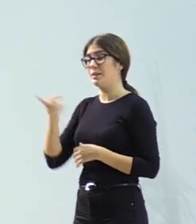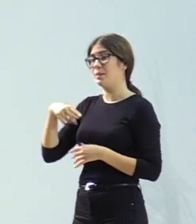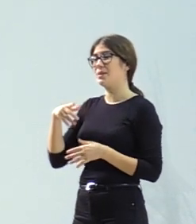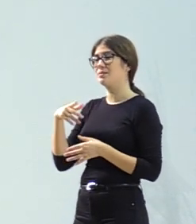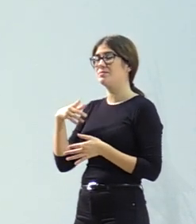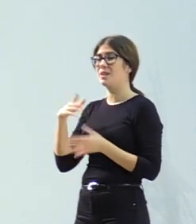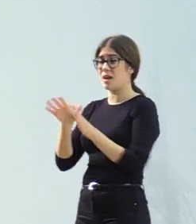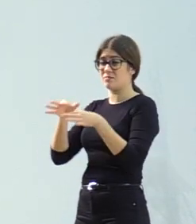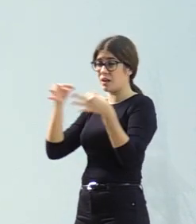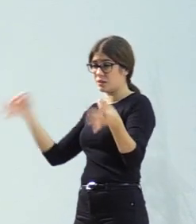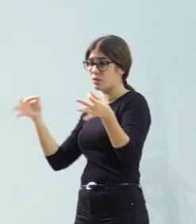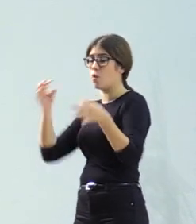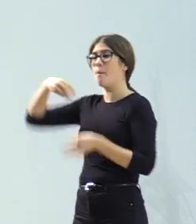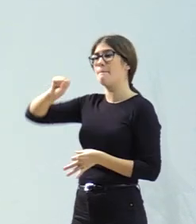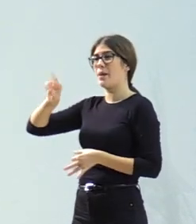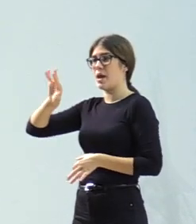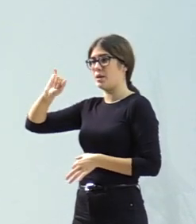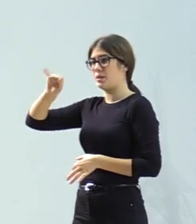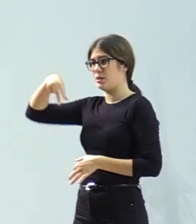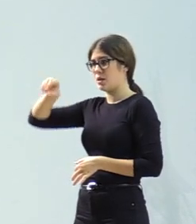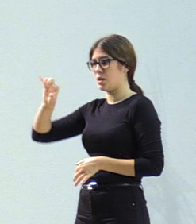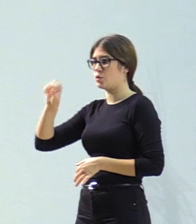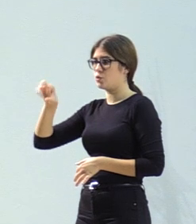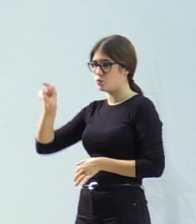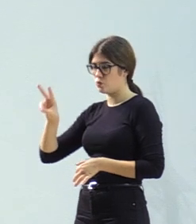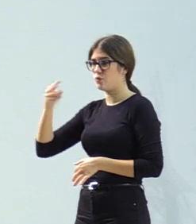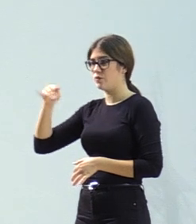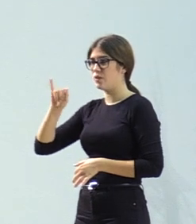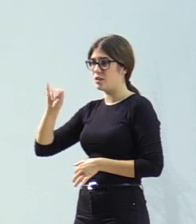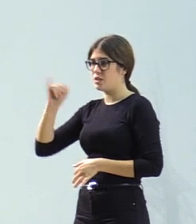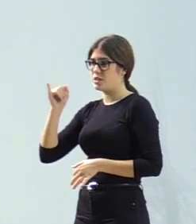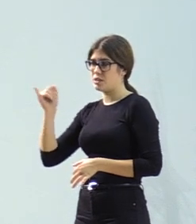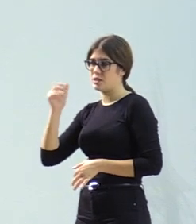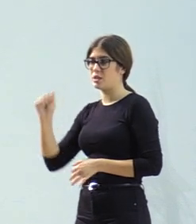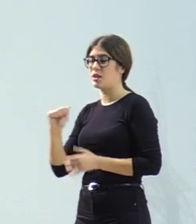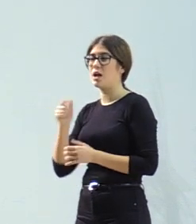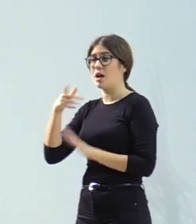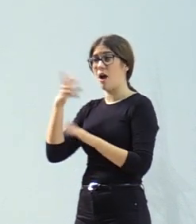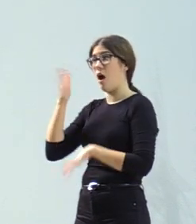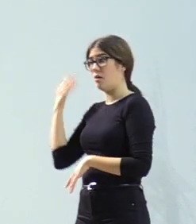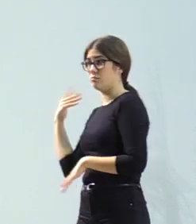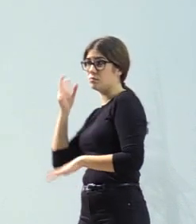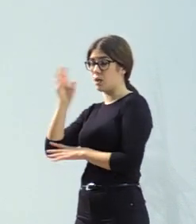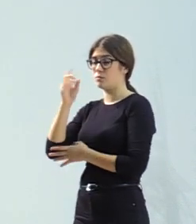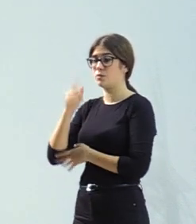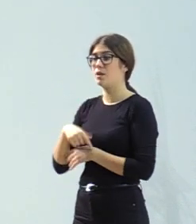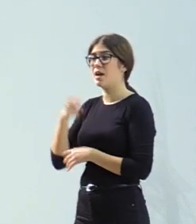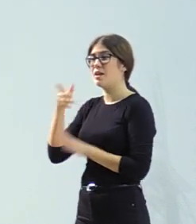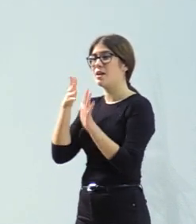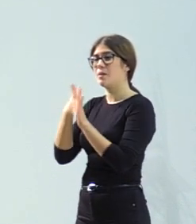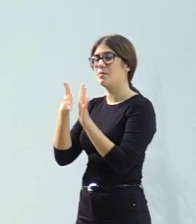de Marina Subirat, que creo que publicó en El País, si no me equivoco, Marina Sierra, este congreso, que ella lo que planteaba, decía, es que el